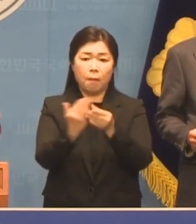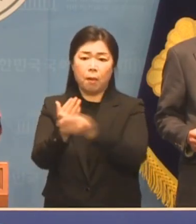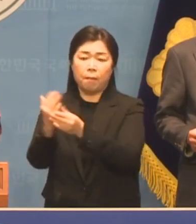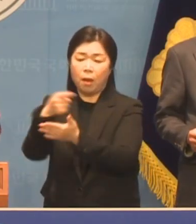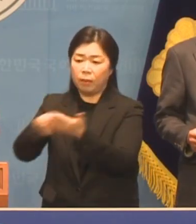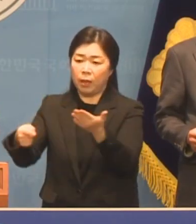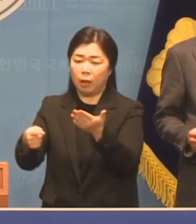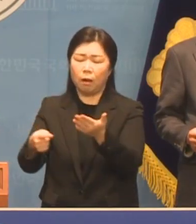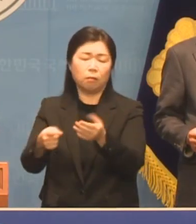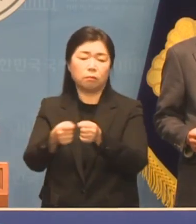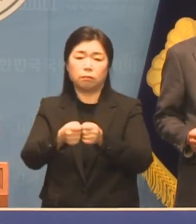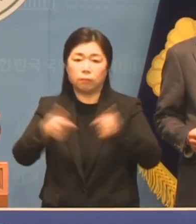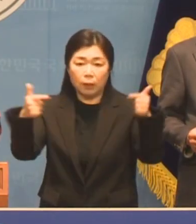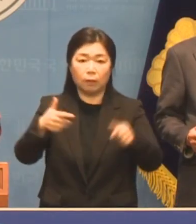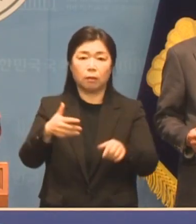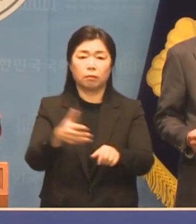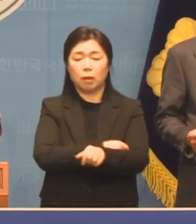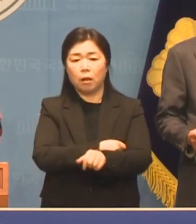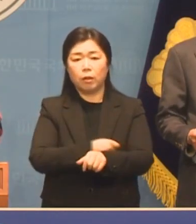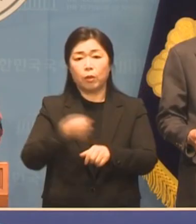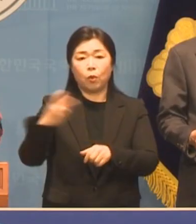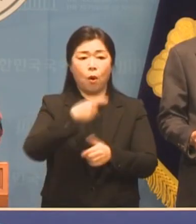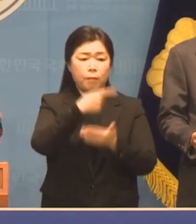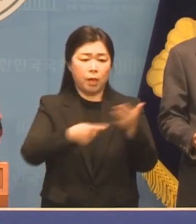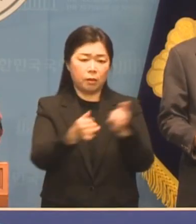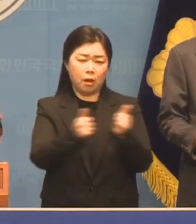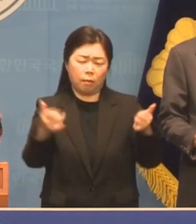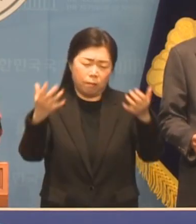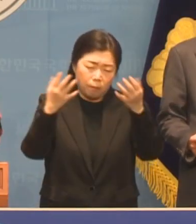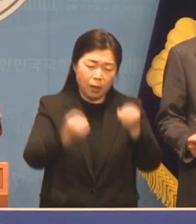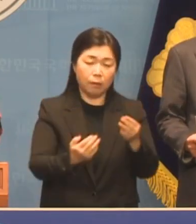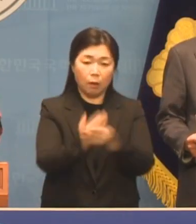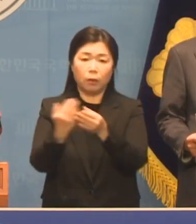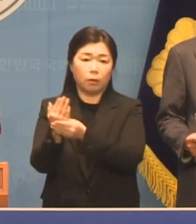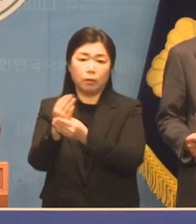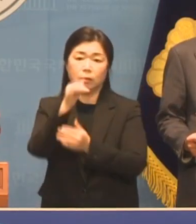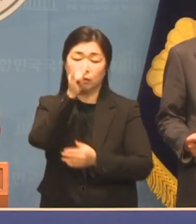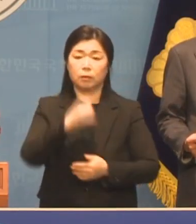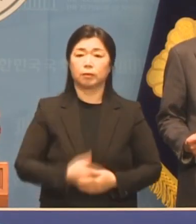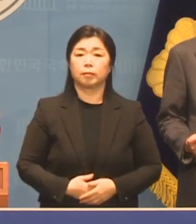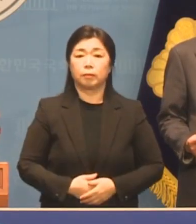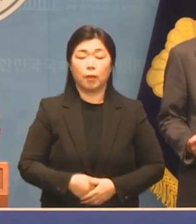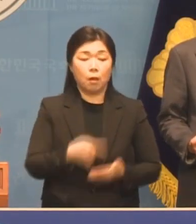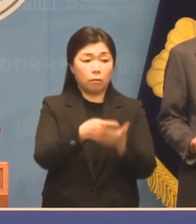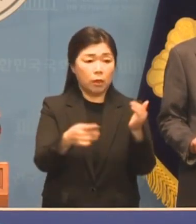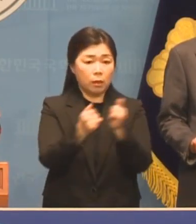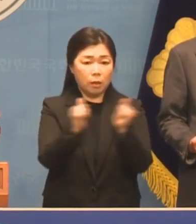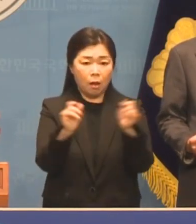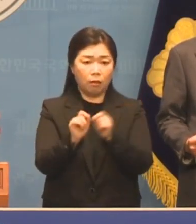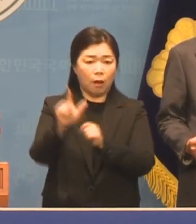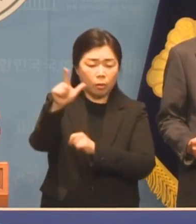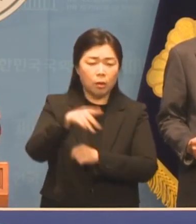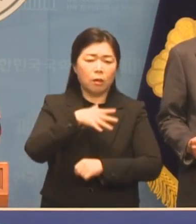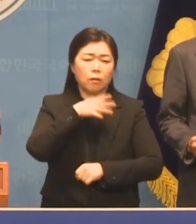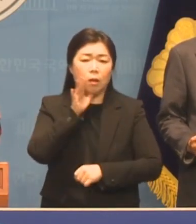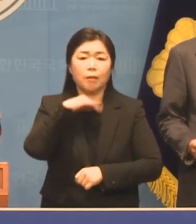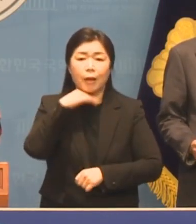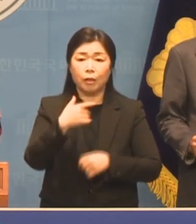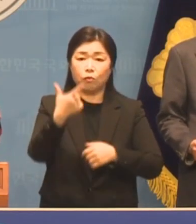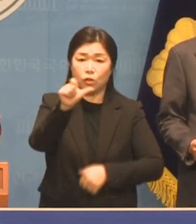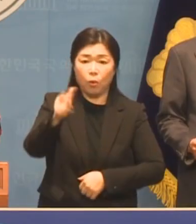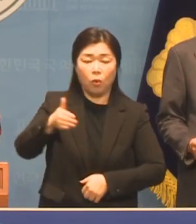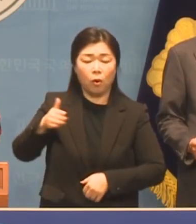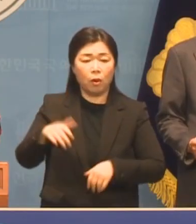피해가 발생하고 수많은 피해자들이 생겨났습니다. 그 피해자들 대부분은 나이가